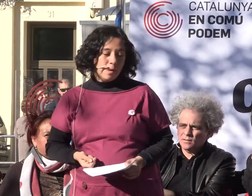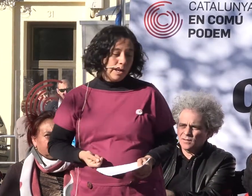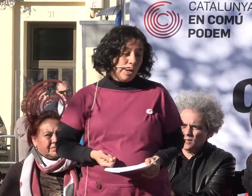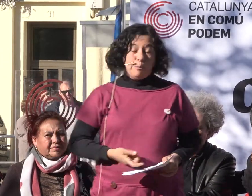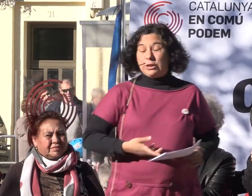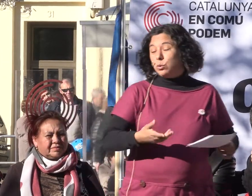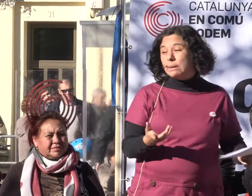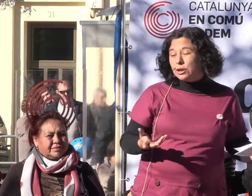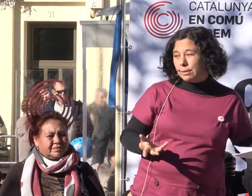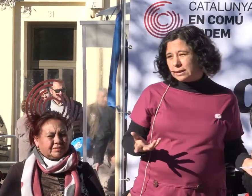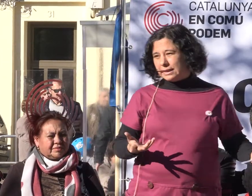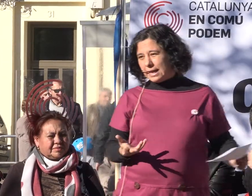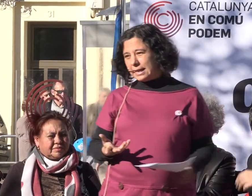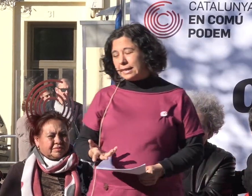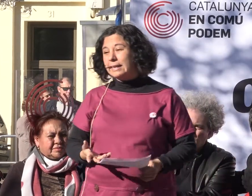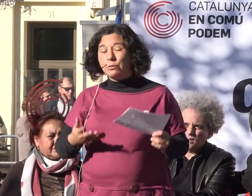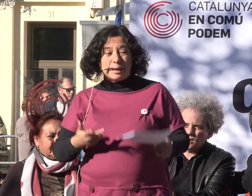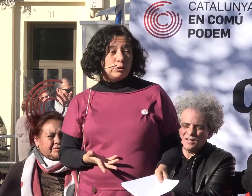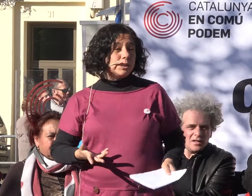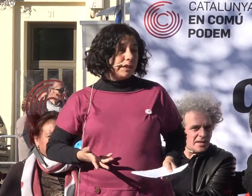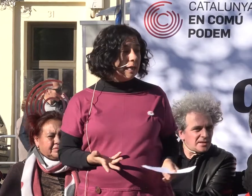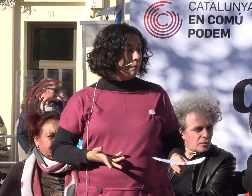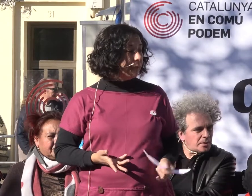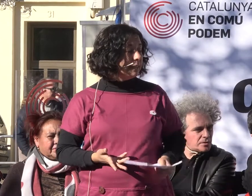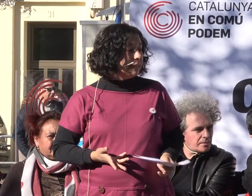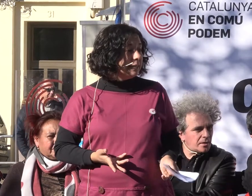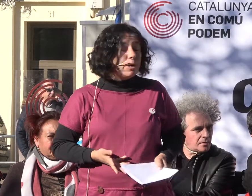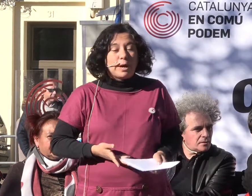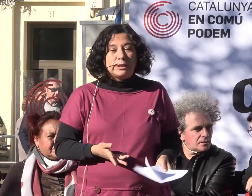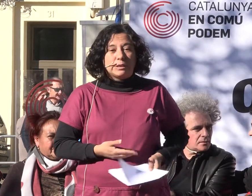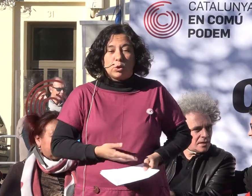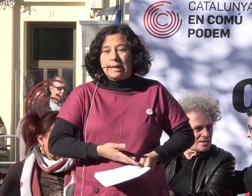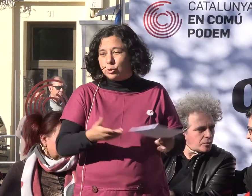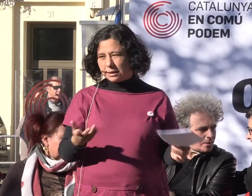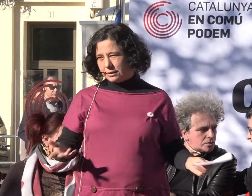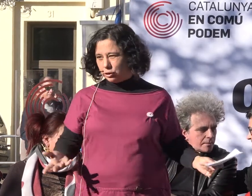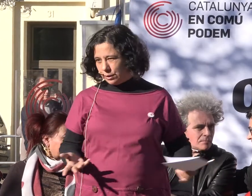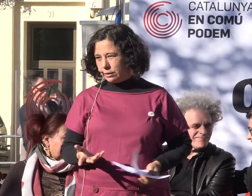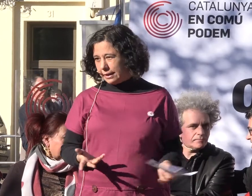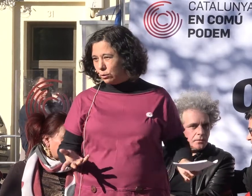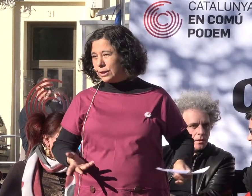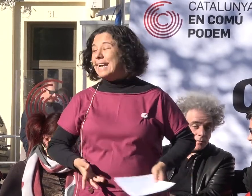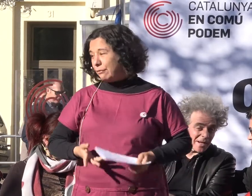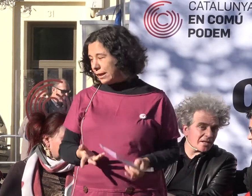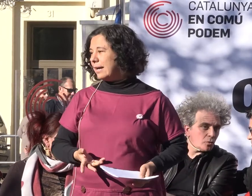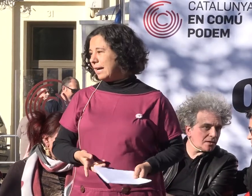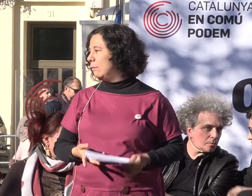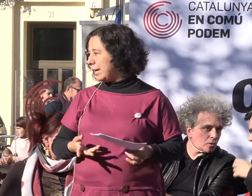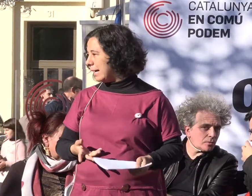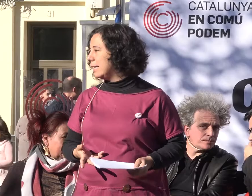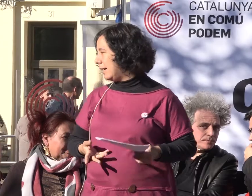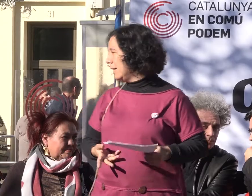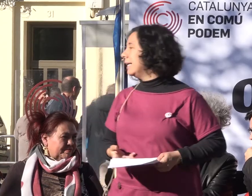escuela pues los últimos gobiernos en la generalitat de cataluña que son los que tienen la competencia en este tema lo que han hecho es recortar 2.300 millones de euros y afectar